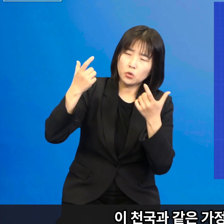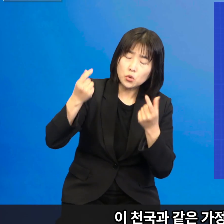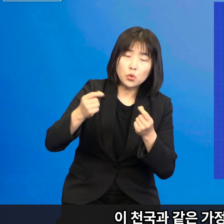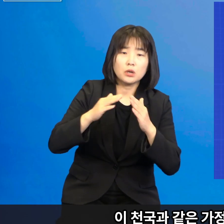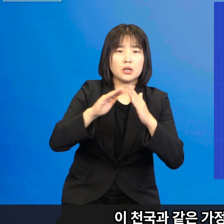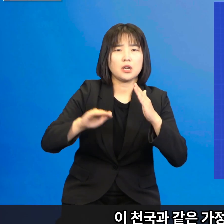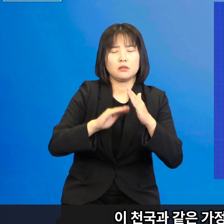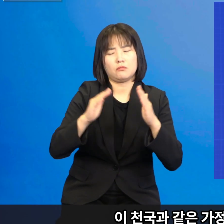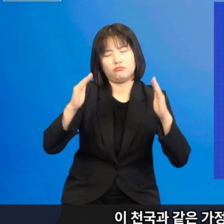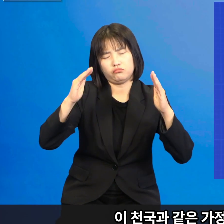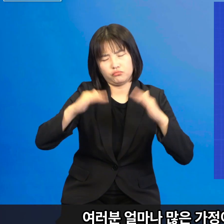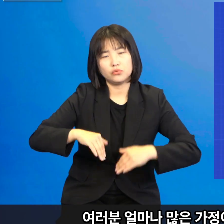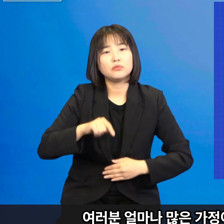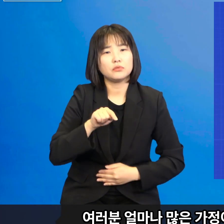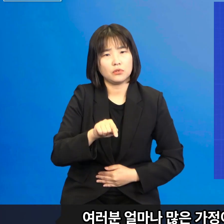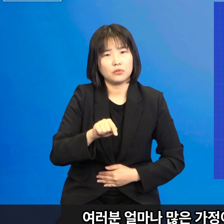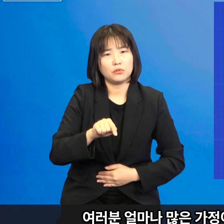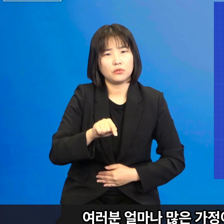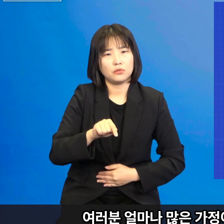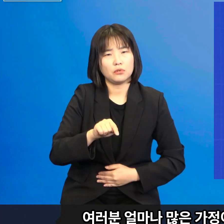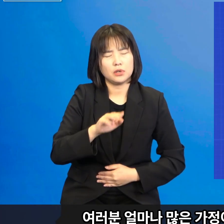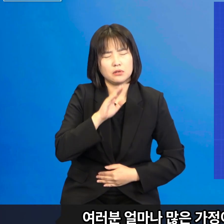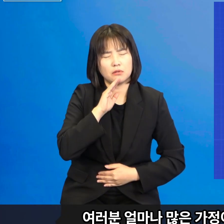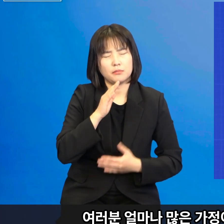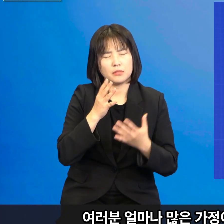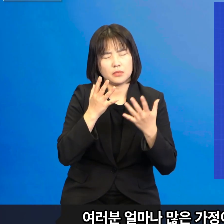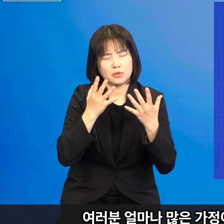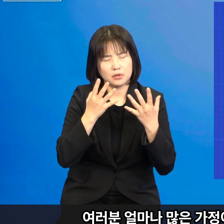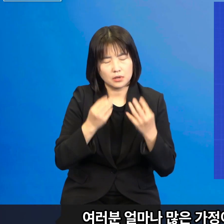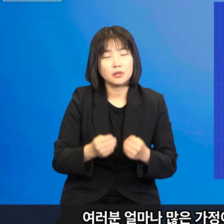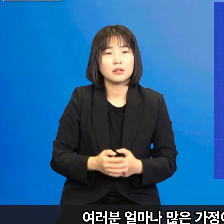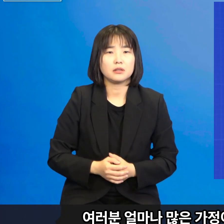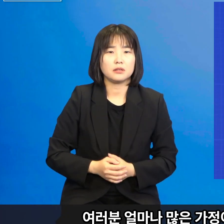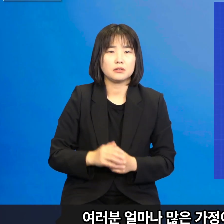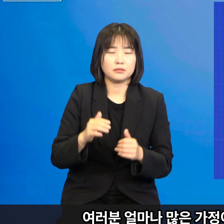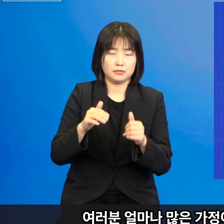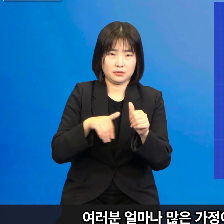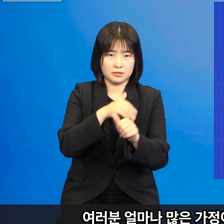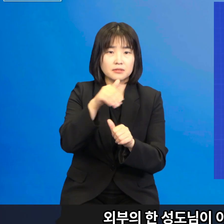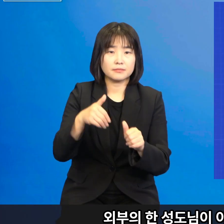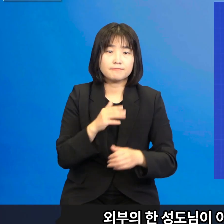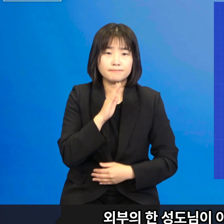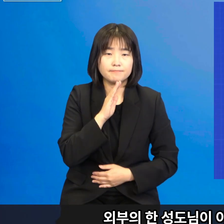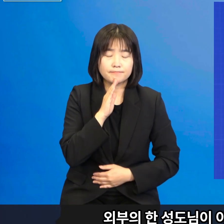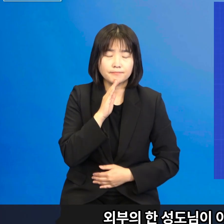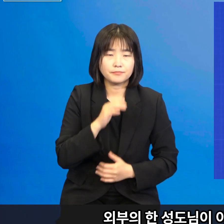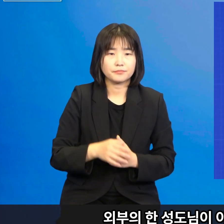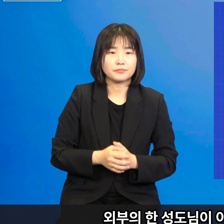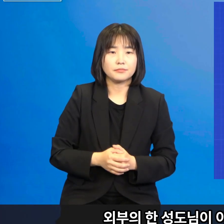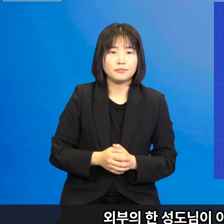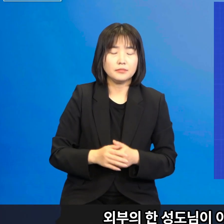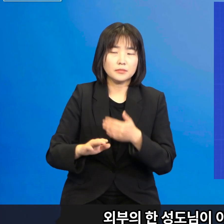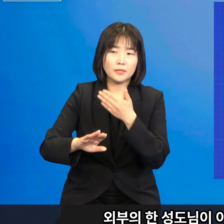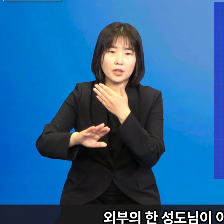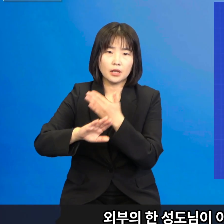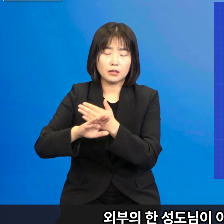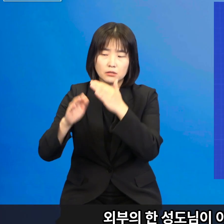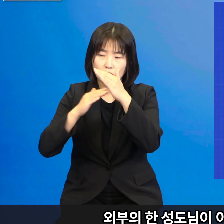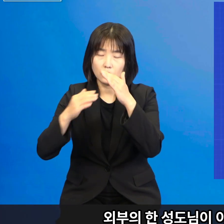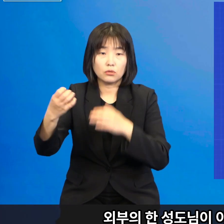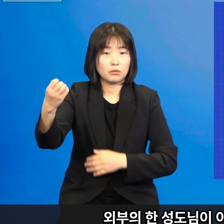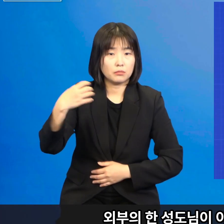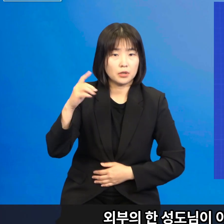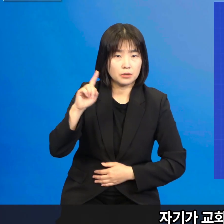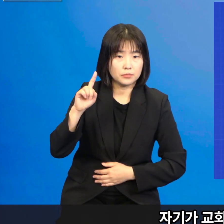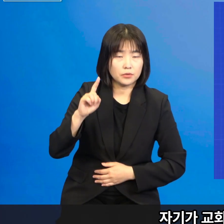이 무너져 가는 것, 여러분 얼마나 많은 가정이 그런 상황인지 모릅니다. 외부의 한 성도님이 이런 이야기를